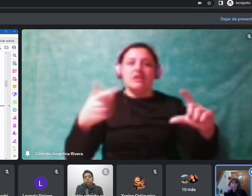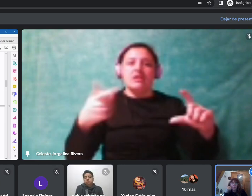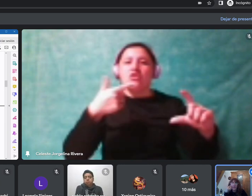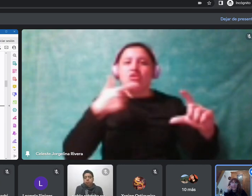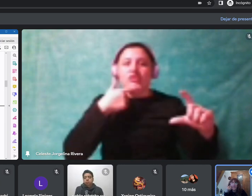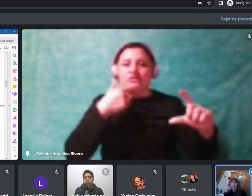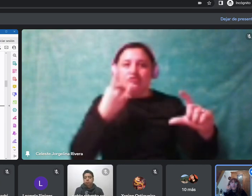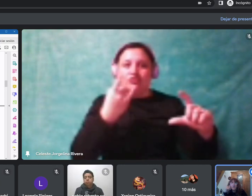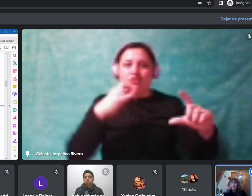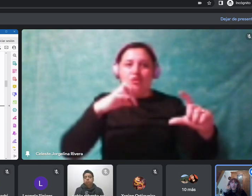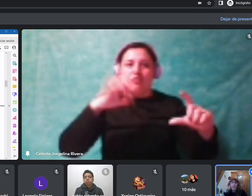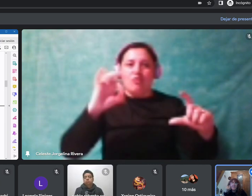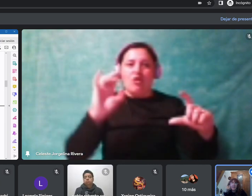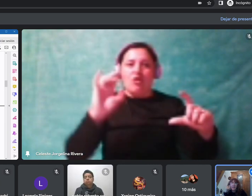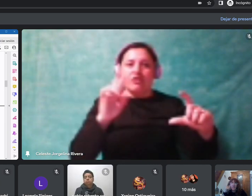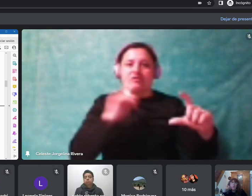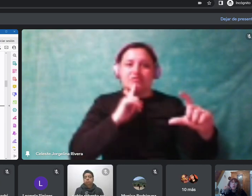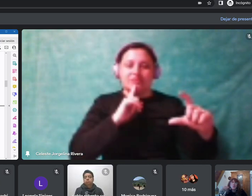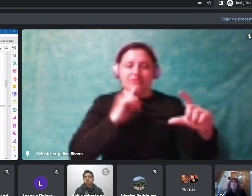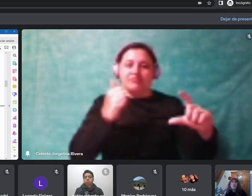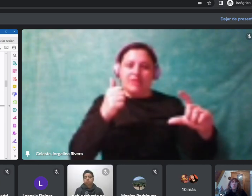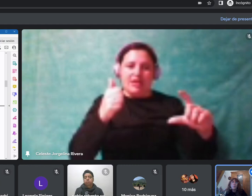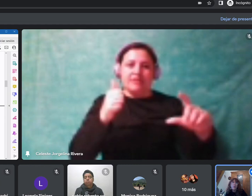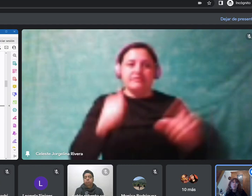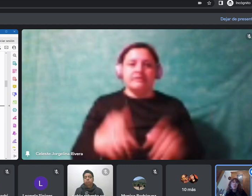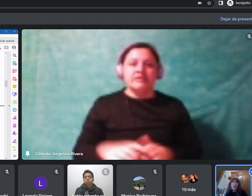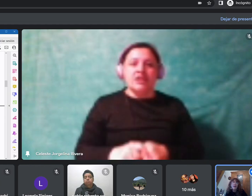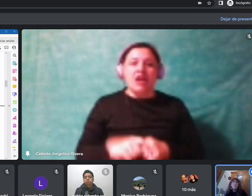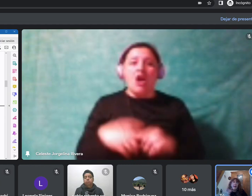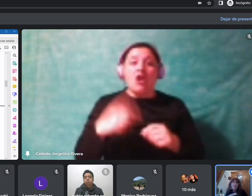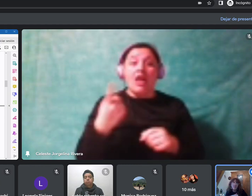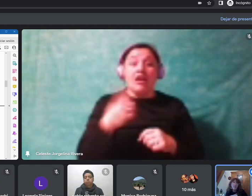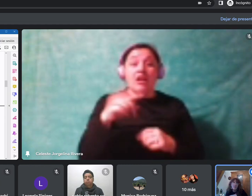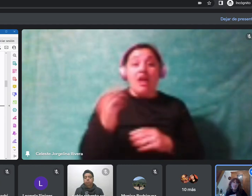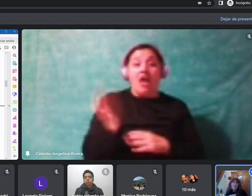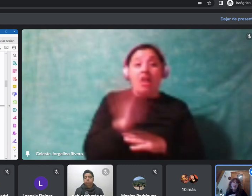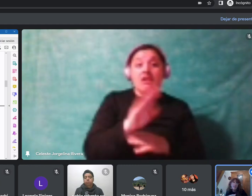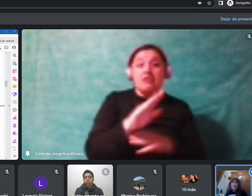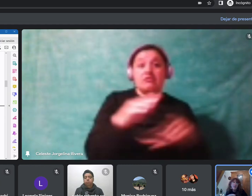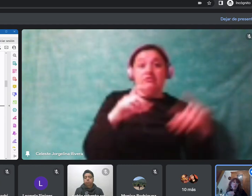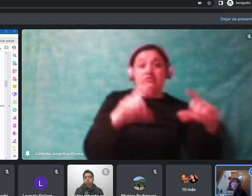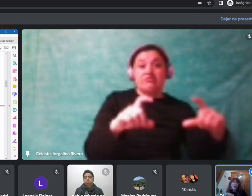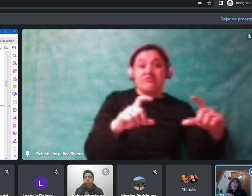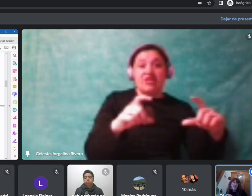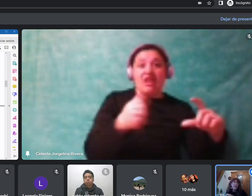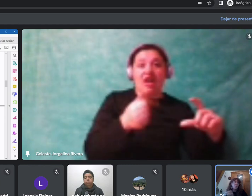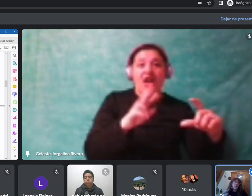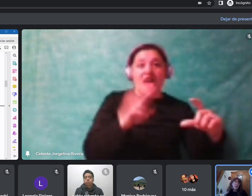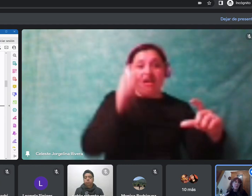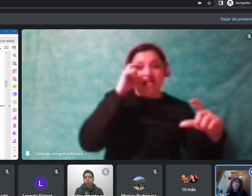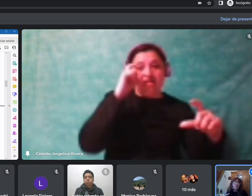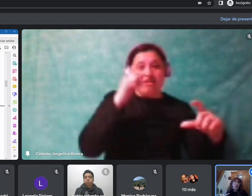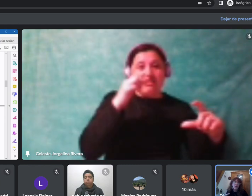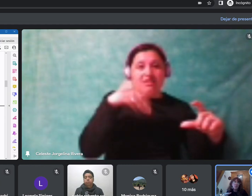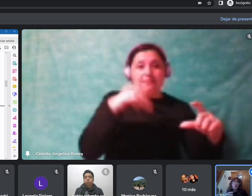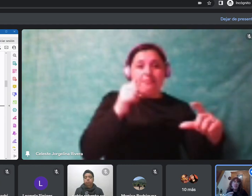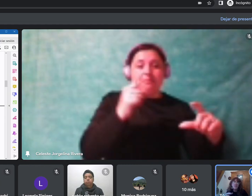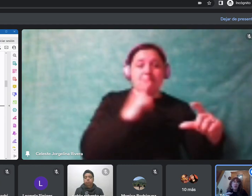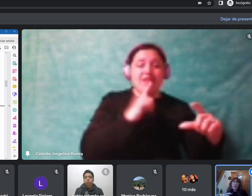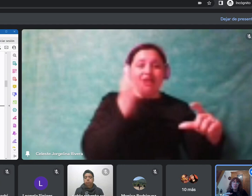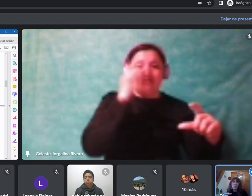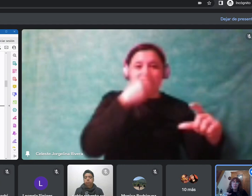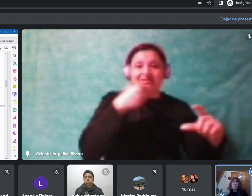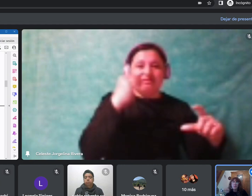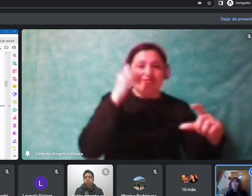Support. Bien. Esto no queda encerrado porque son dos verbos. Are matched. ¿Sí? With es una preposición. Eso queda